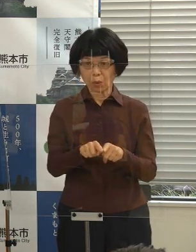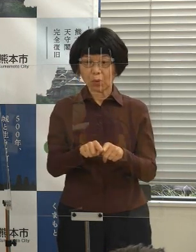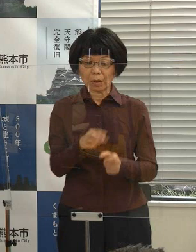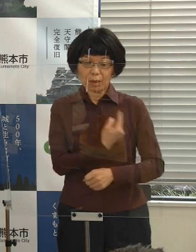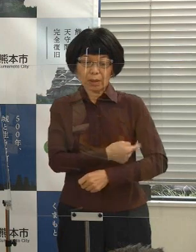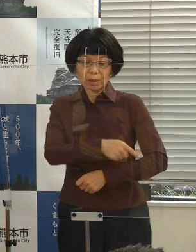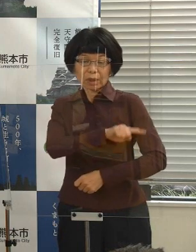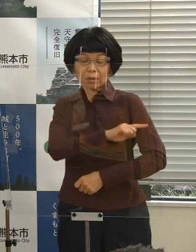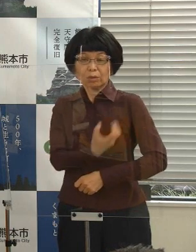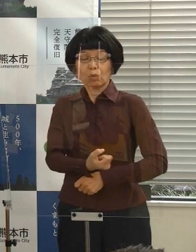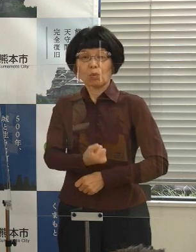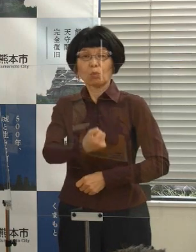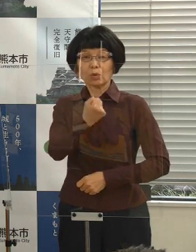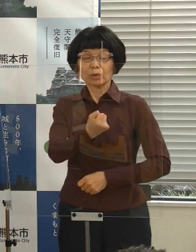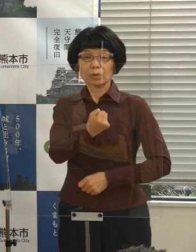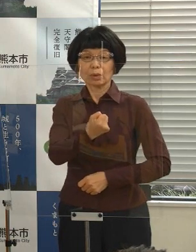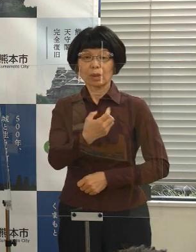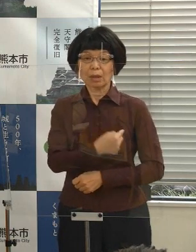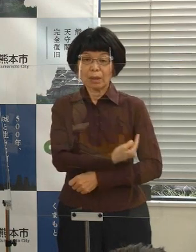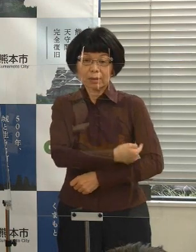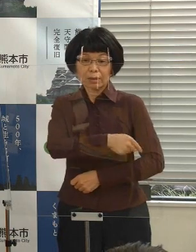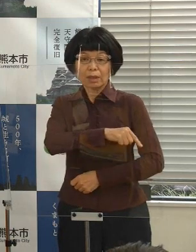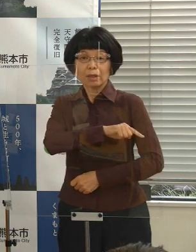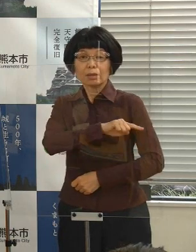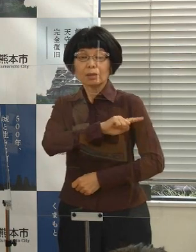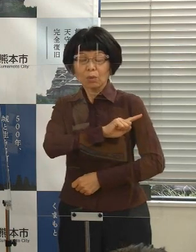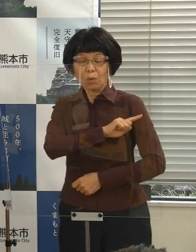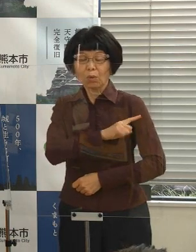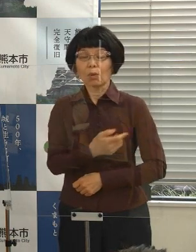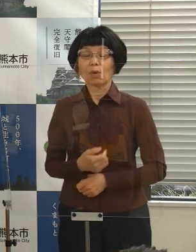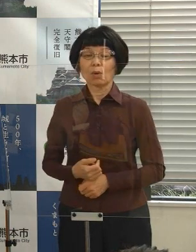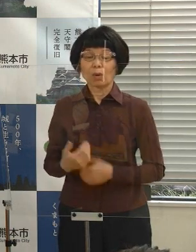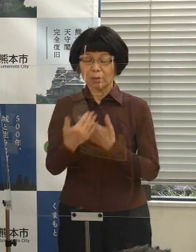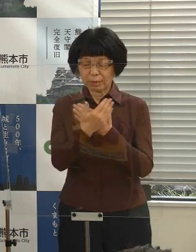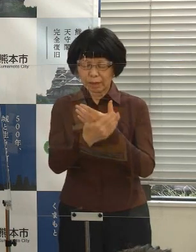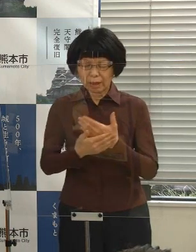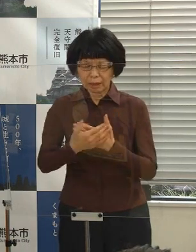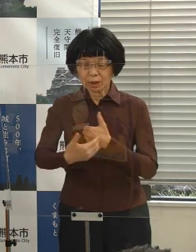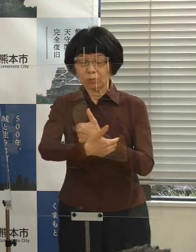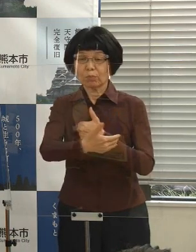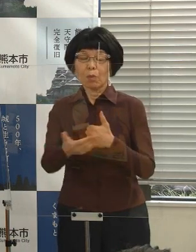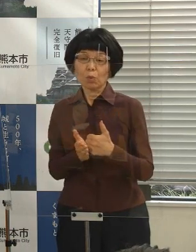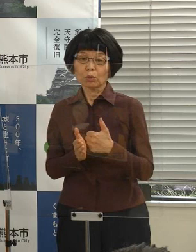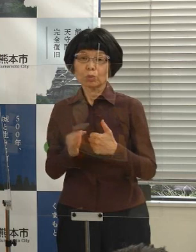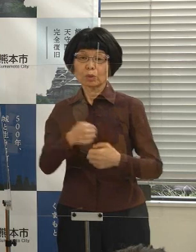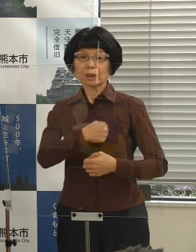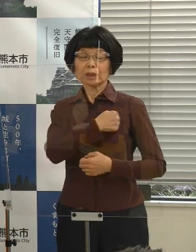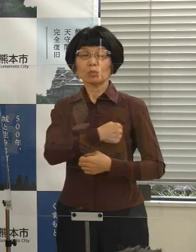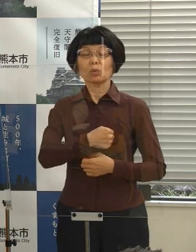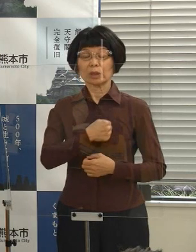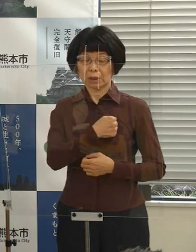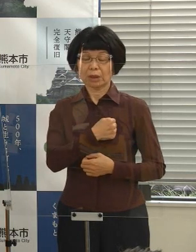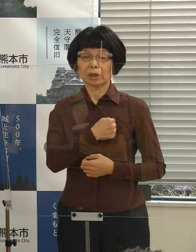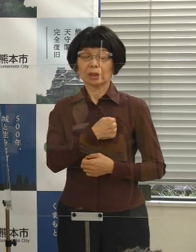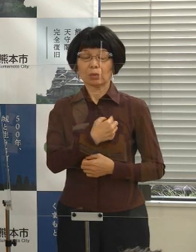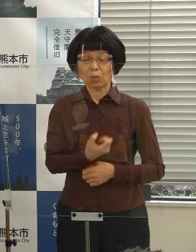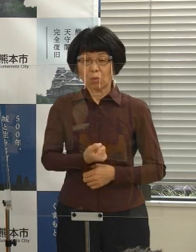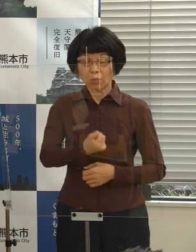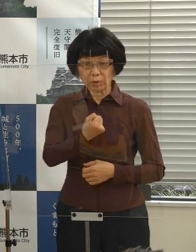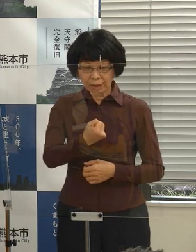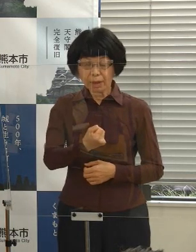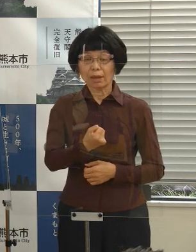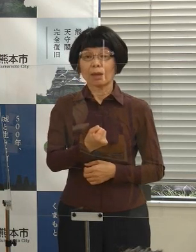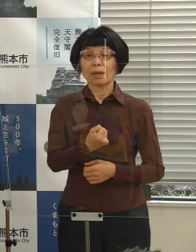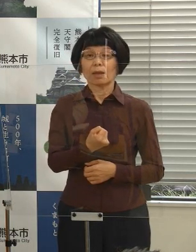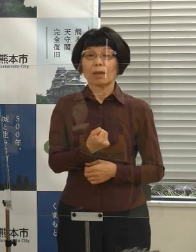利をですね、扱ってるんだというですね、この強い意識をですね、持ってもらえるようにですね、私としては